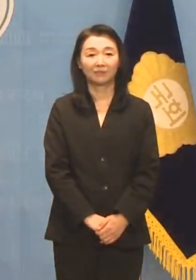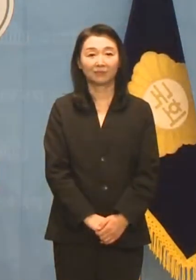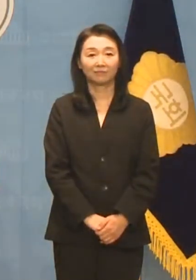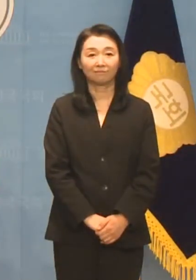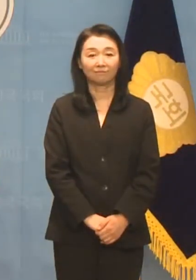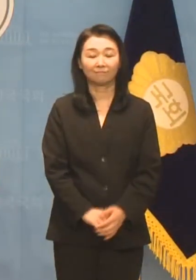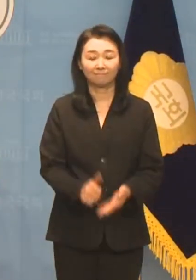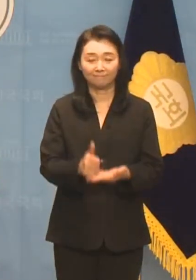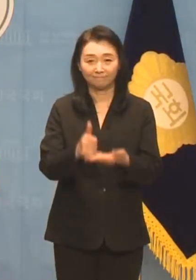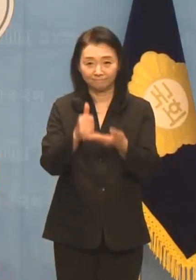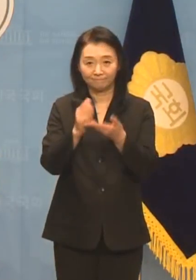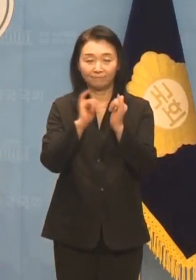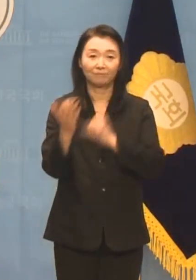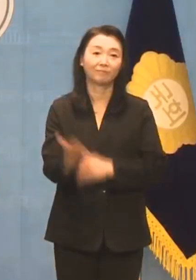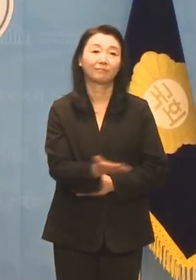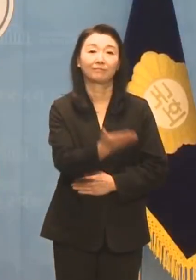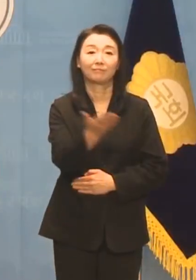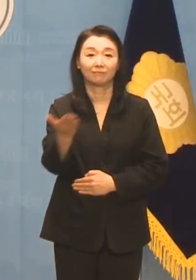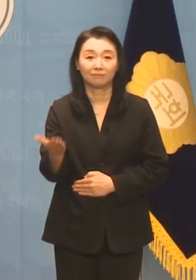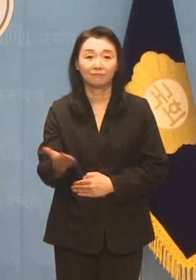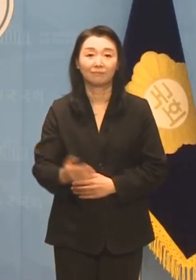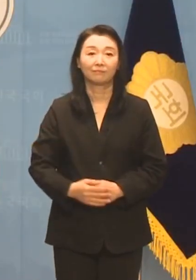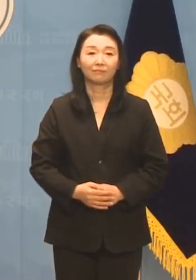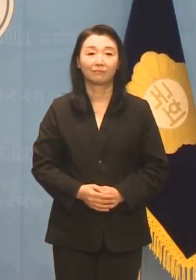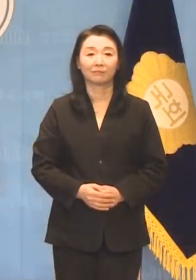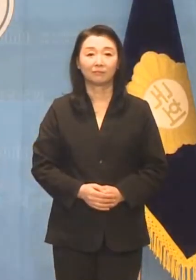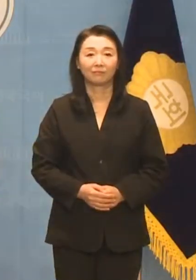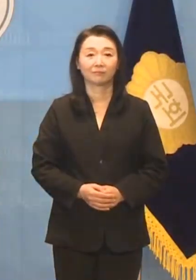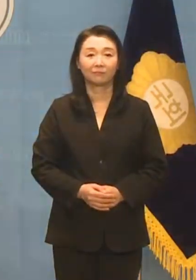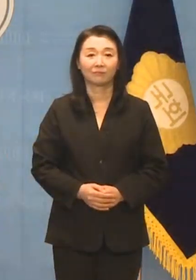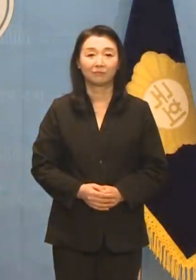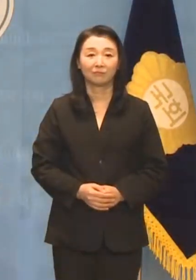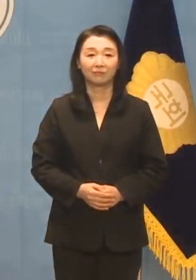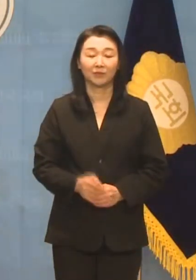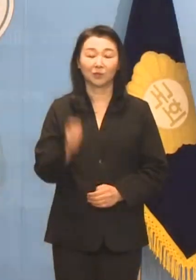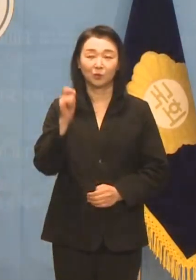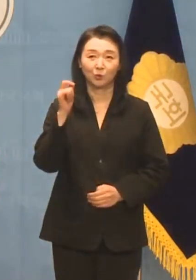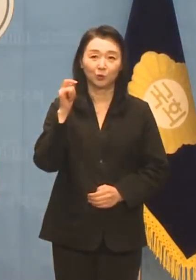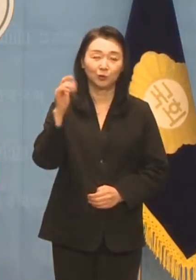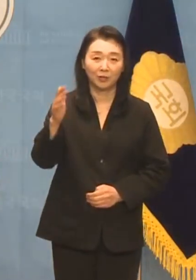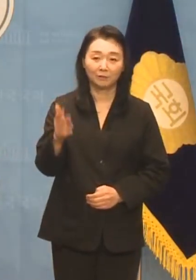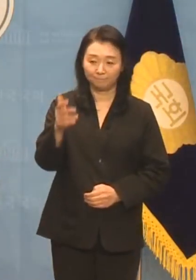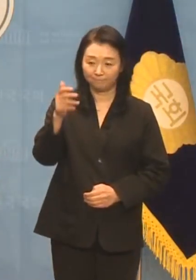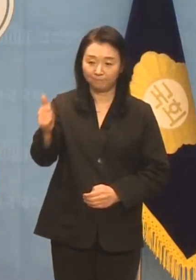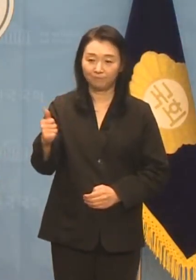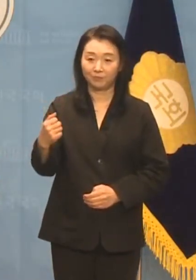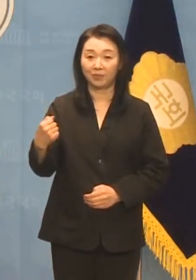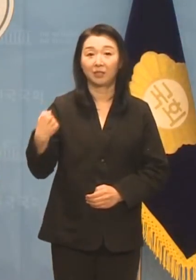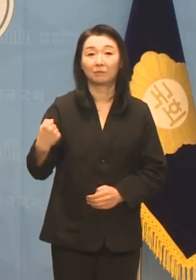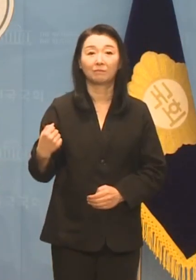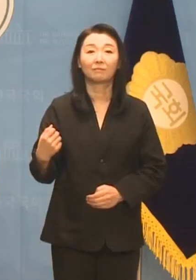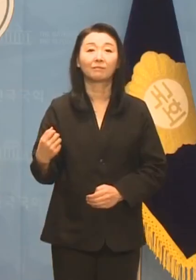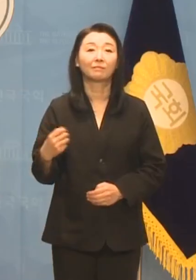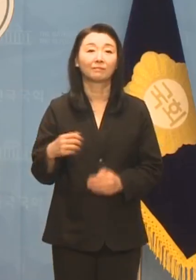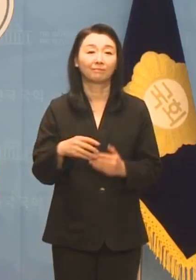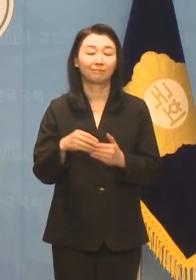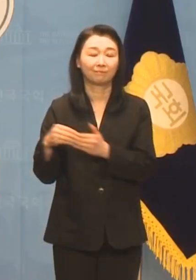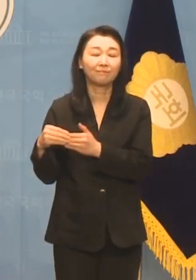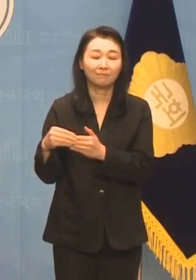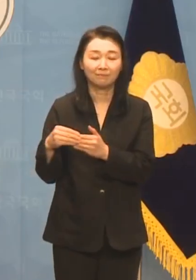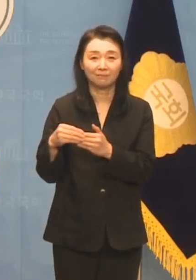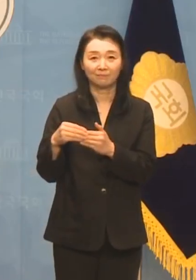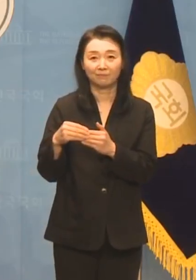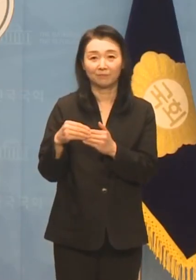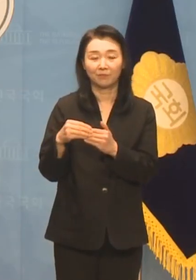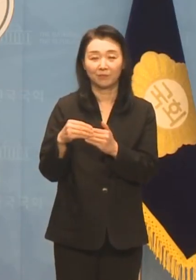존경하는 국민 여러분, 위대한 주권자의 힘으로 무도한 권력을